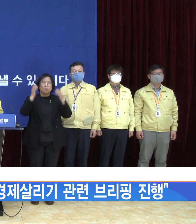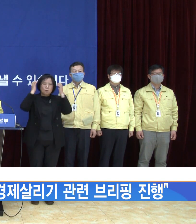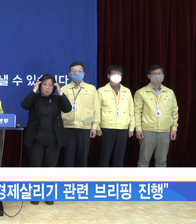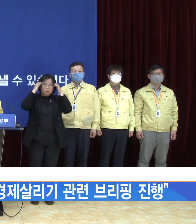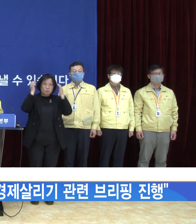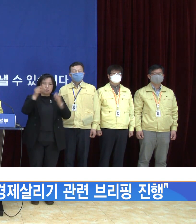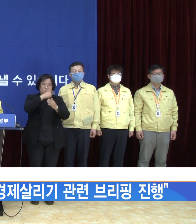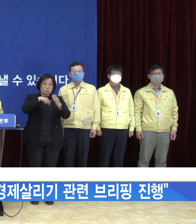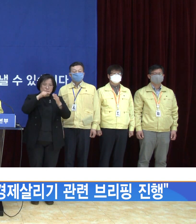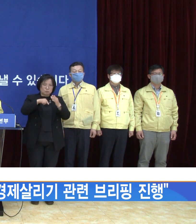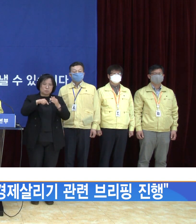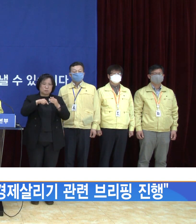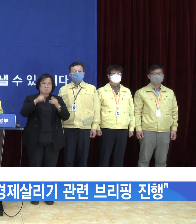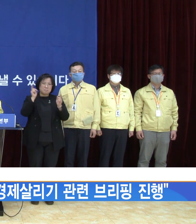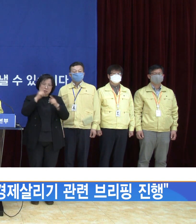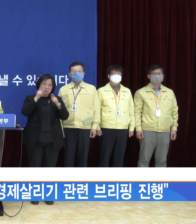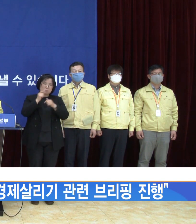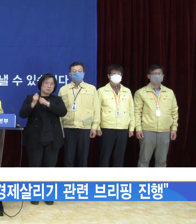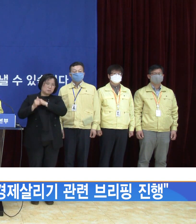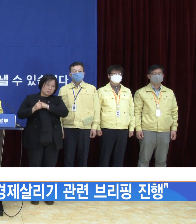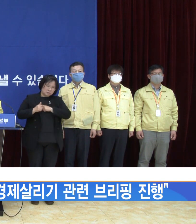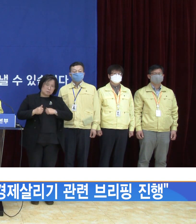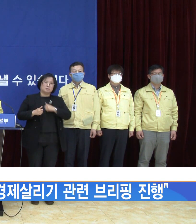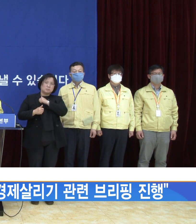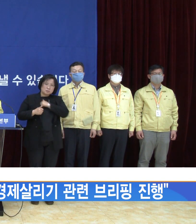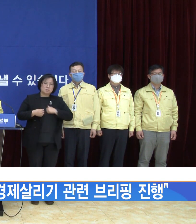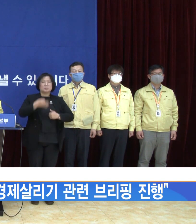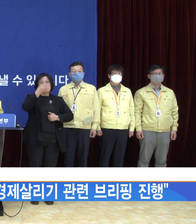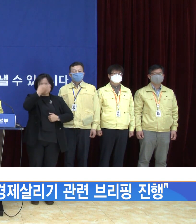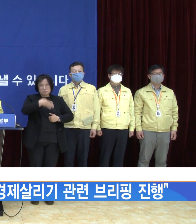고통스러운 나날을 견디시느라 얼마나 힘이 있으십니까?